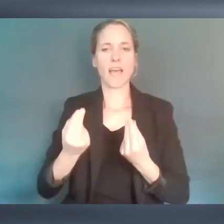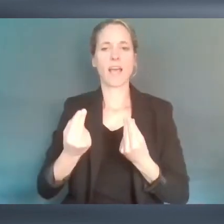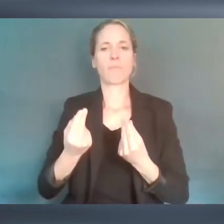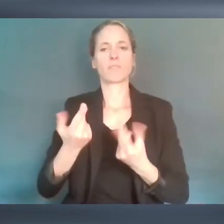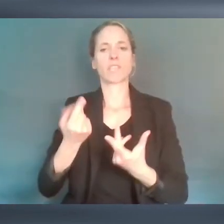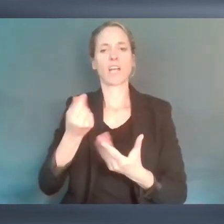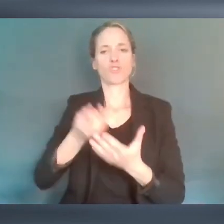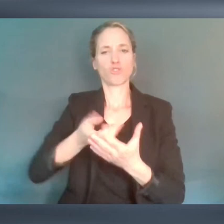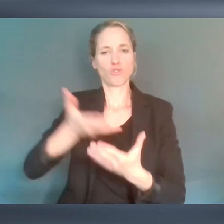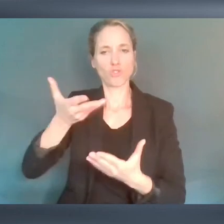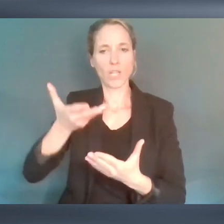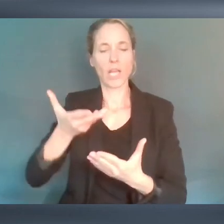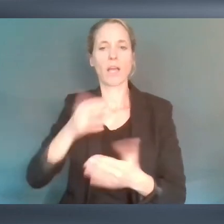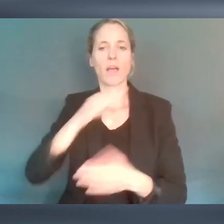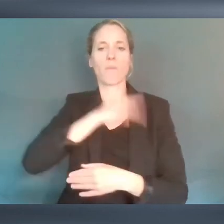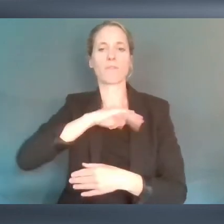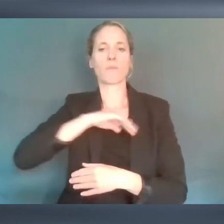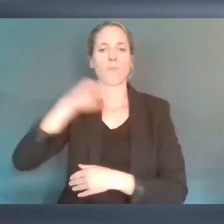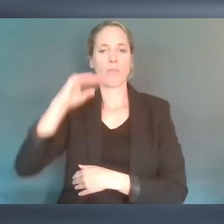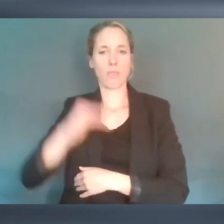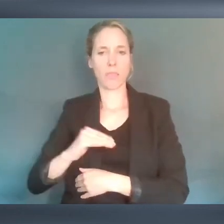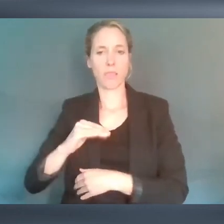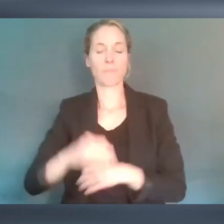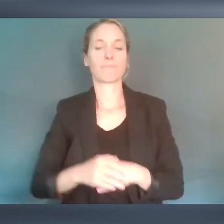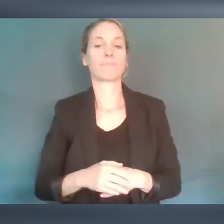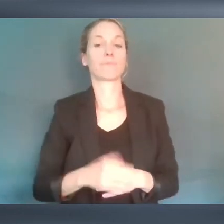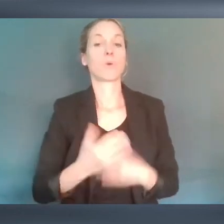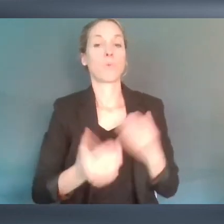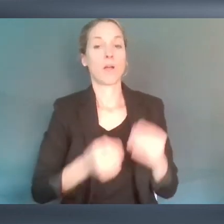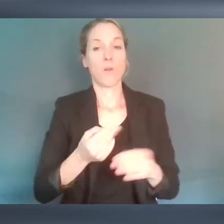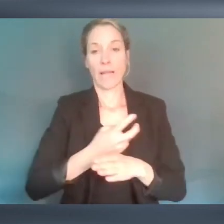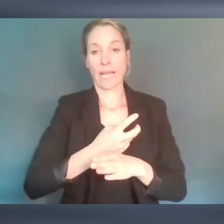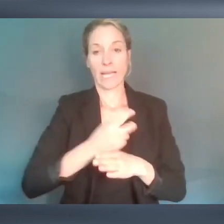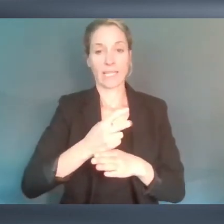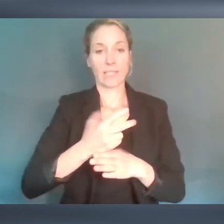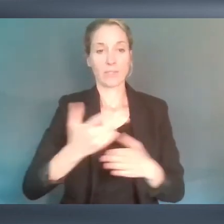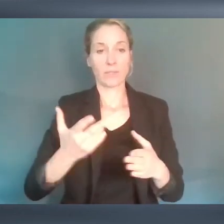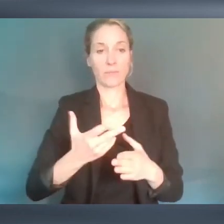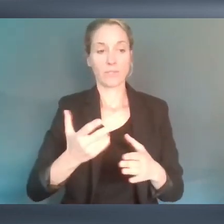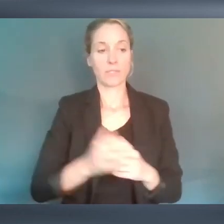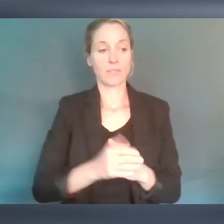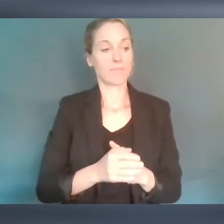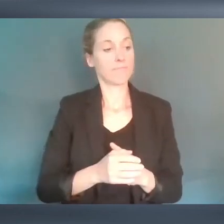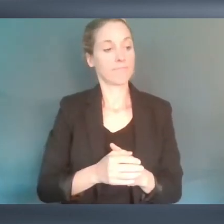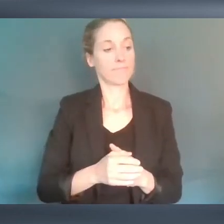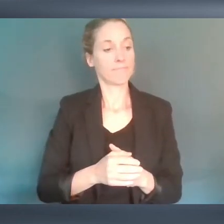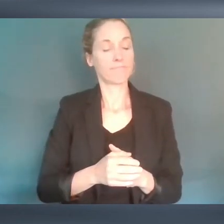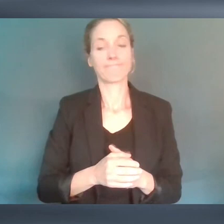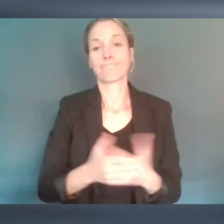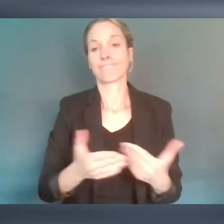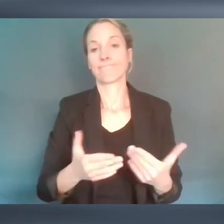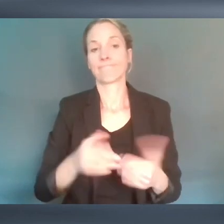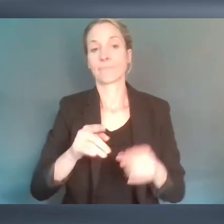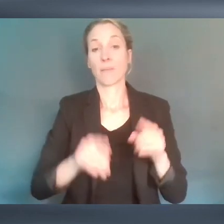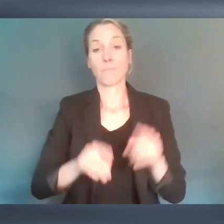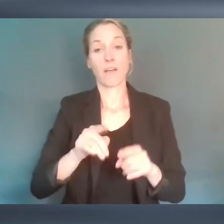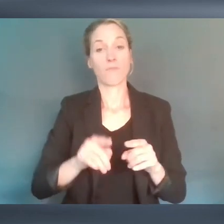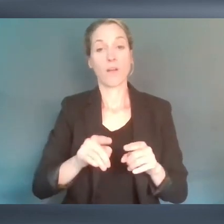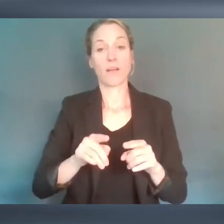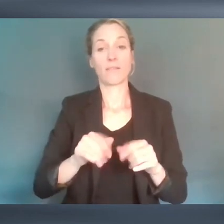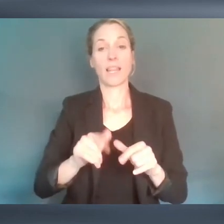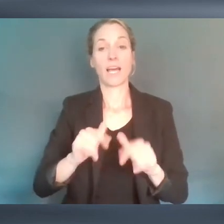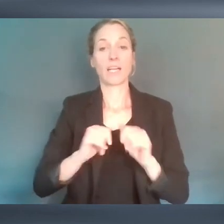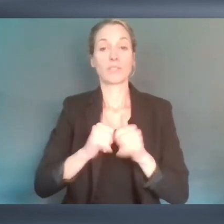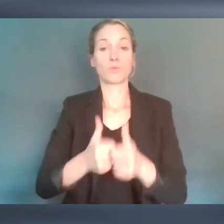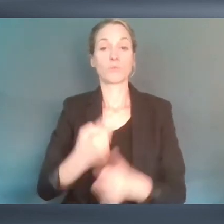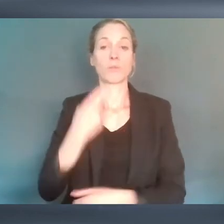se faire voler la place, la vedette, si vous me permettez cette expression, finalement admettre que parfois il y a des modes et des envies de mettre